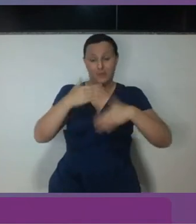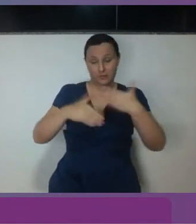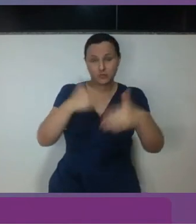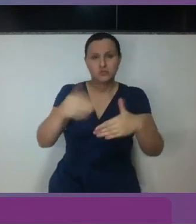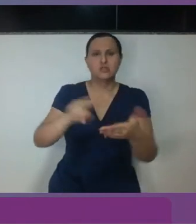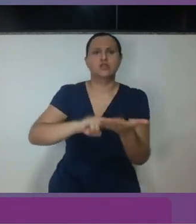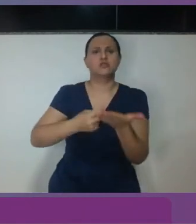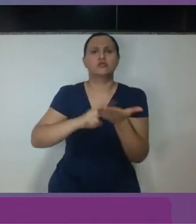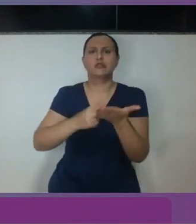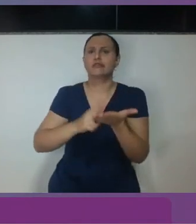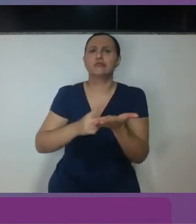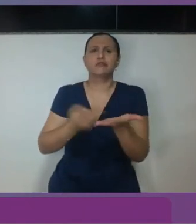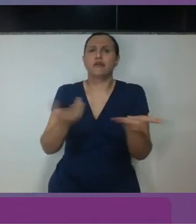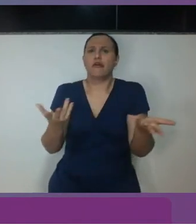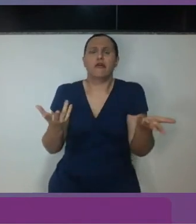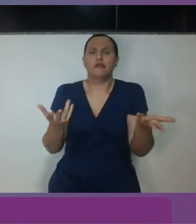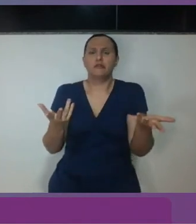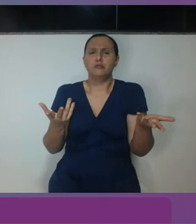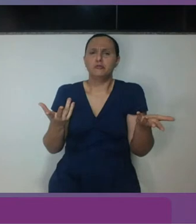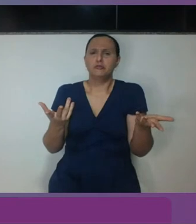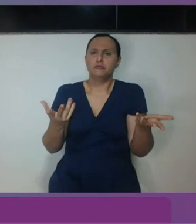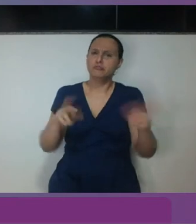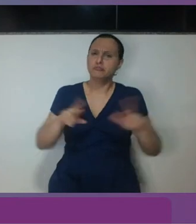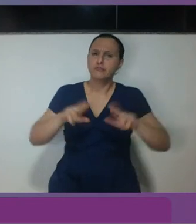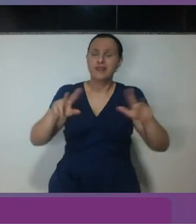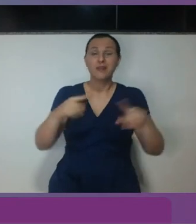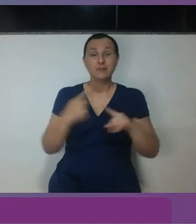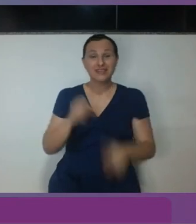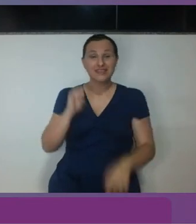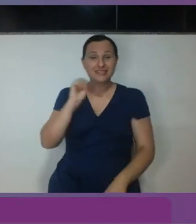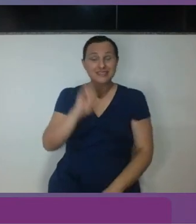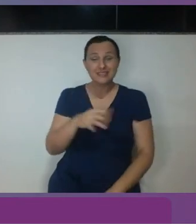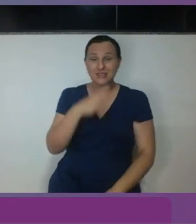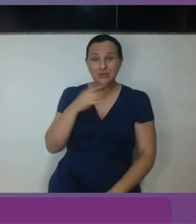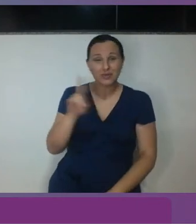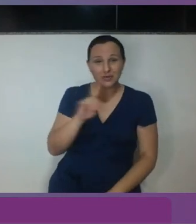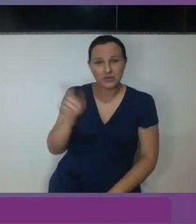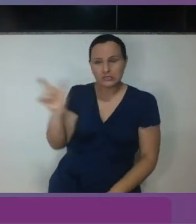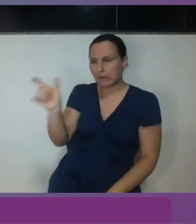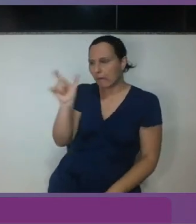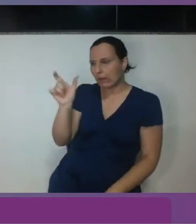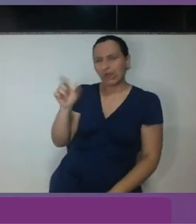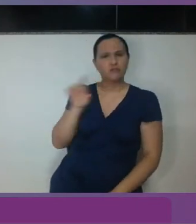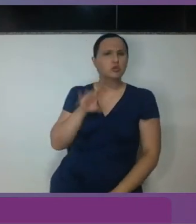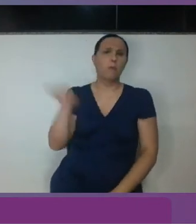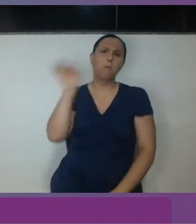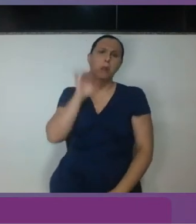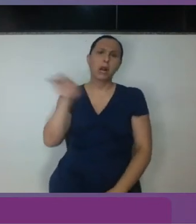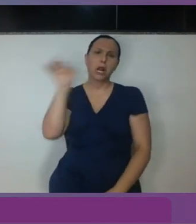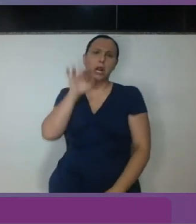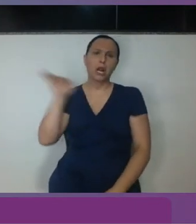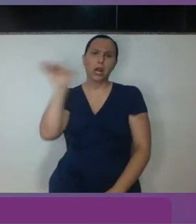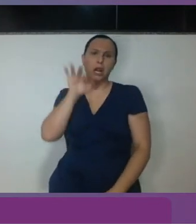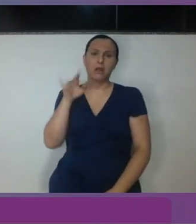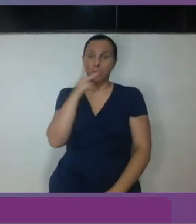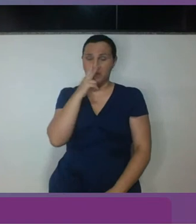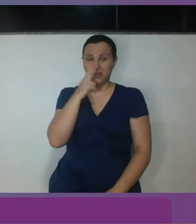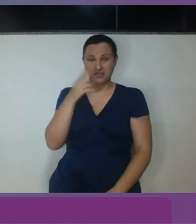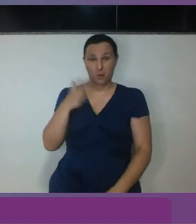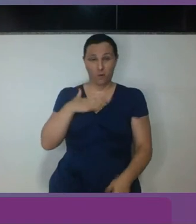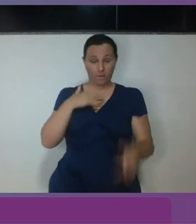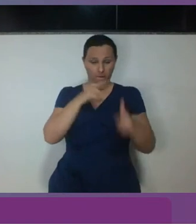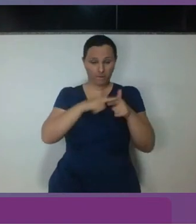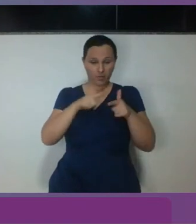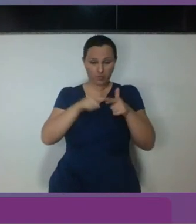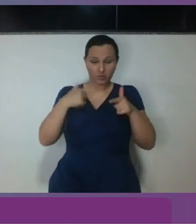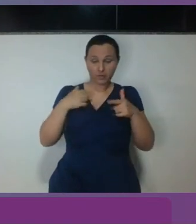faz a datilologia, você só está empurrando o problema para o surdo. Exatamente, porque às vezes aquele surdo não entende aquela soletração. Então, é uma